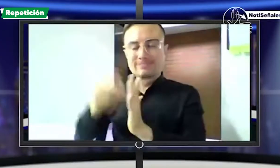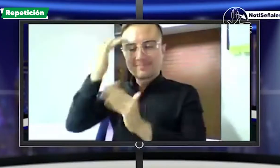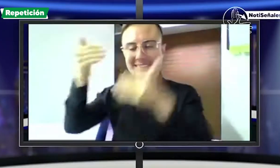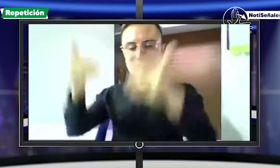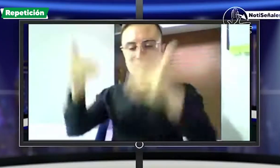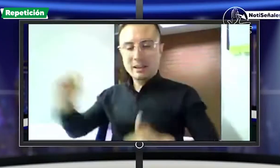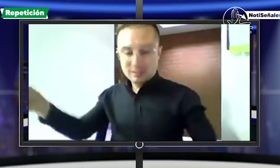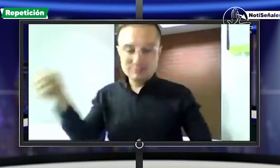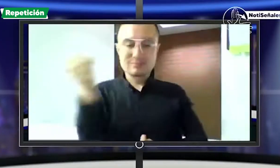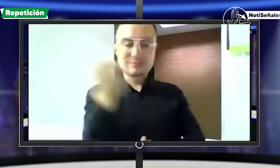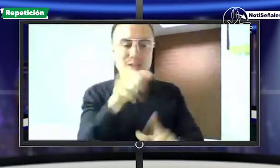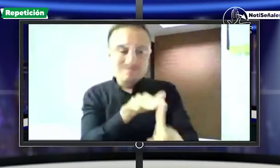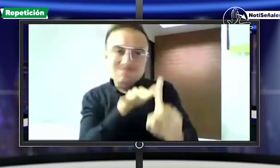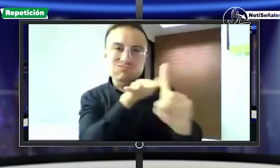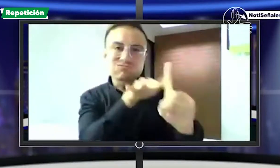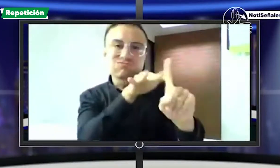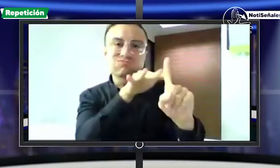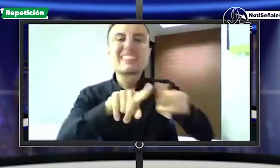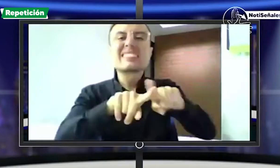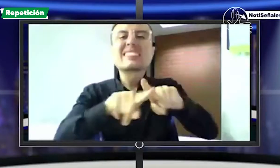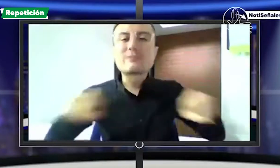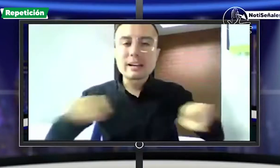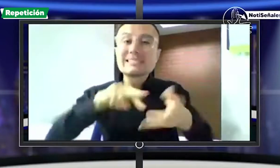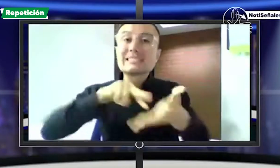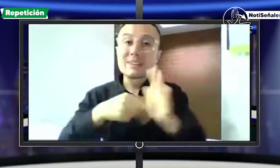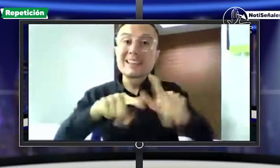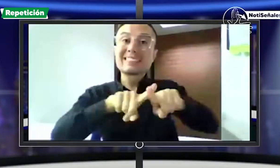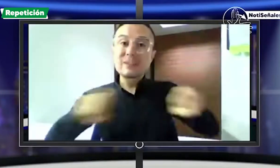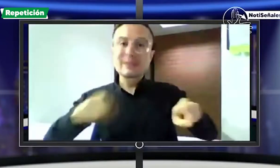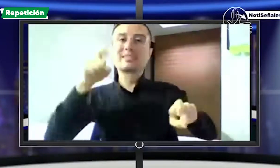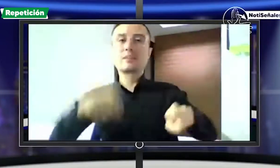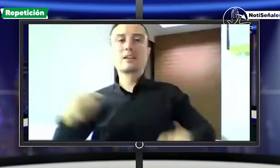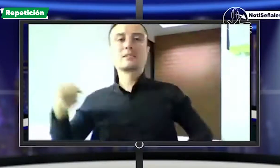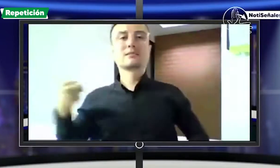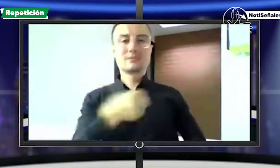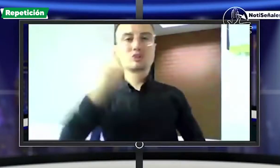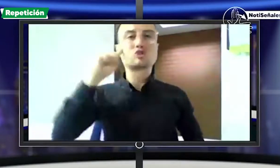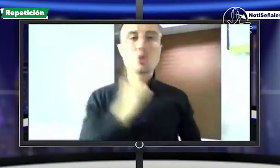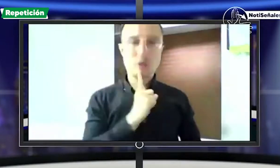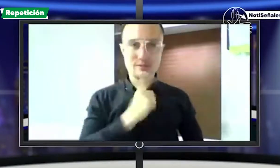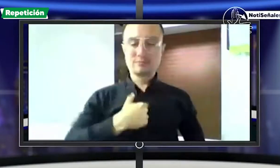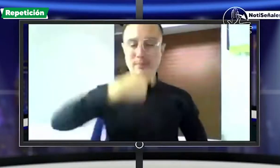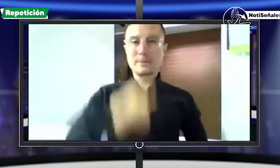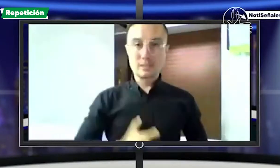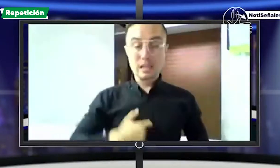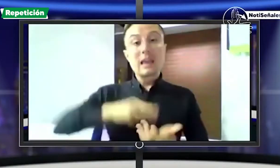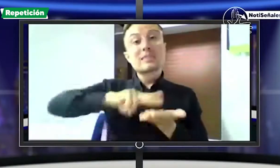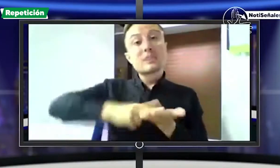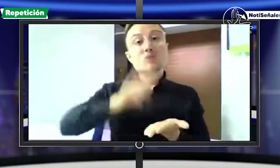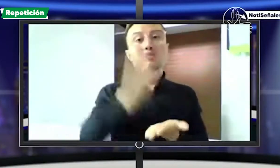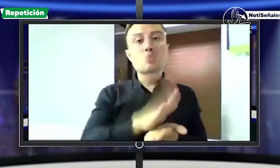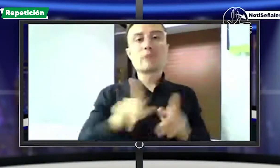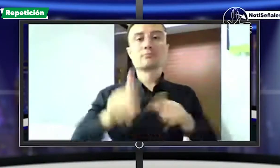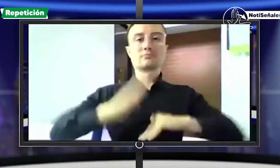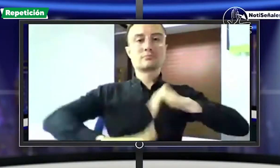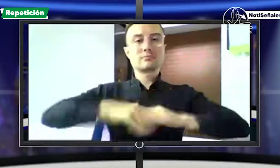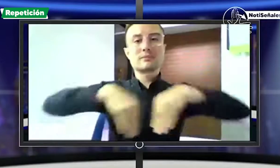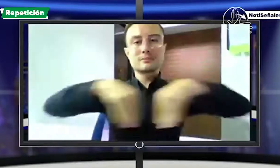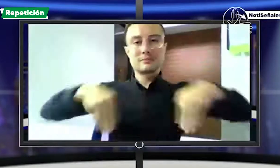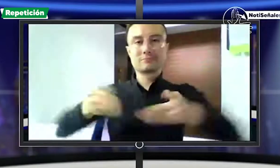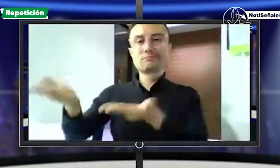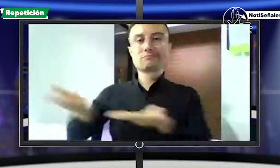basadas en ciertos estereotipos sino que se tome una conciencia sobre la persona con discapacidad y que sea la misma persona con